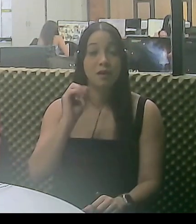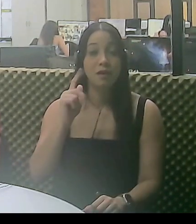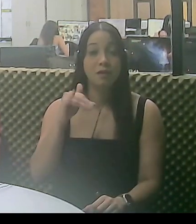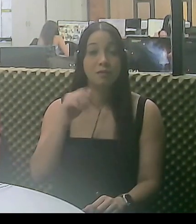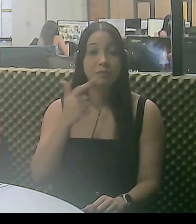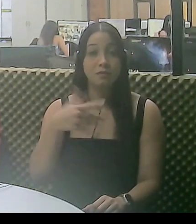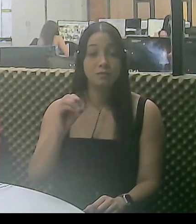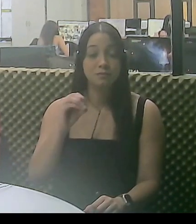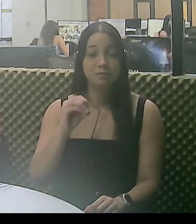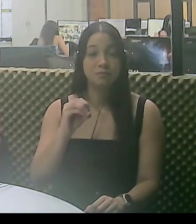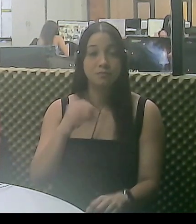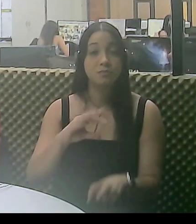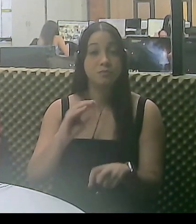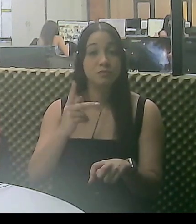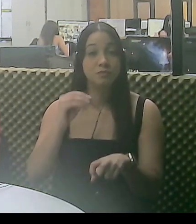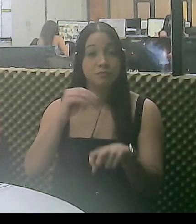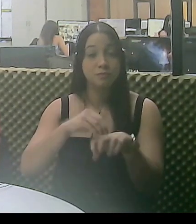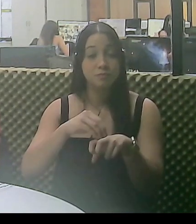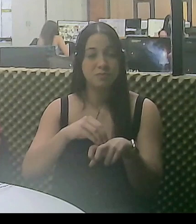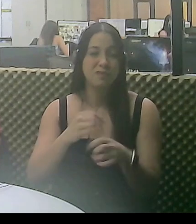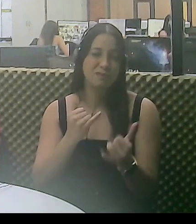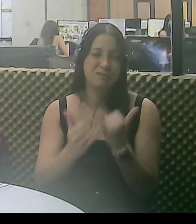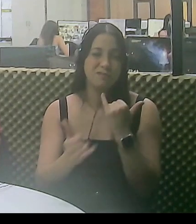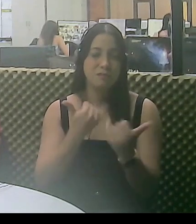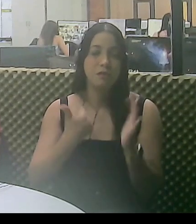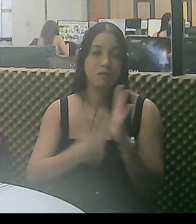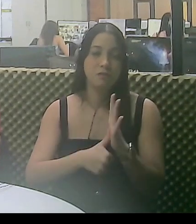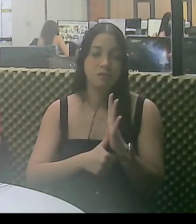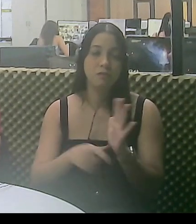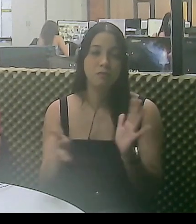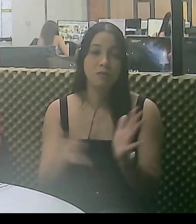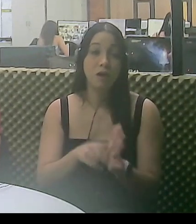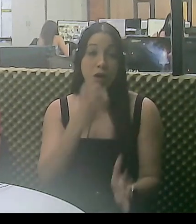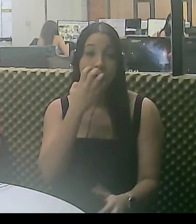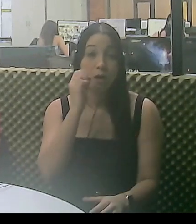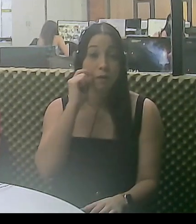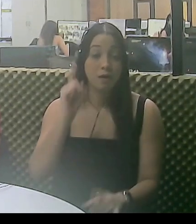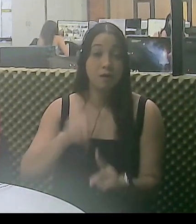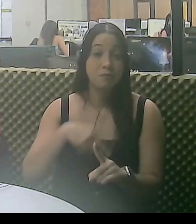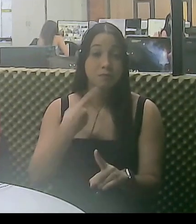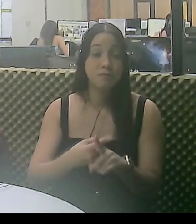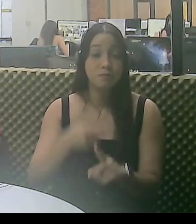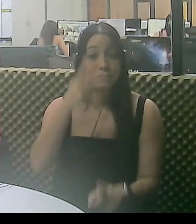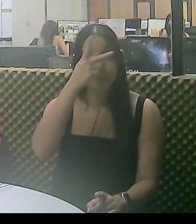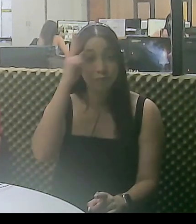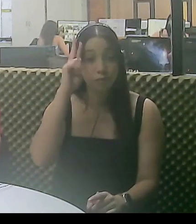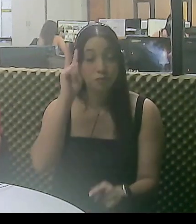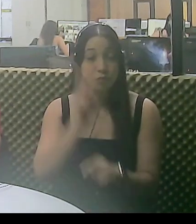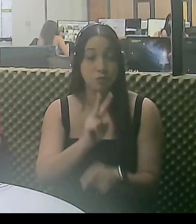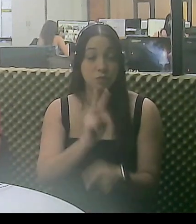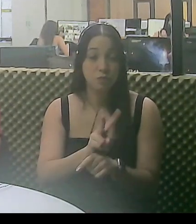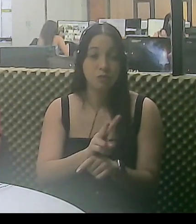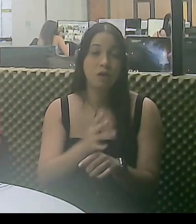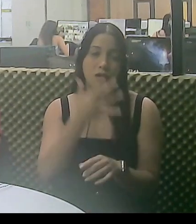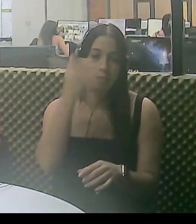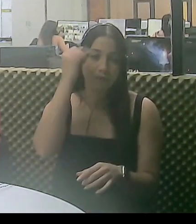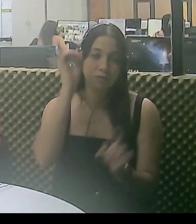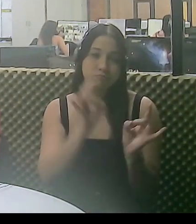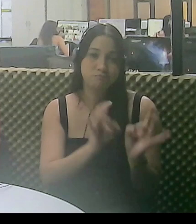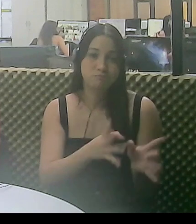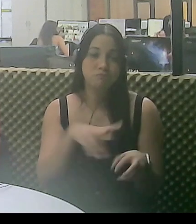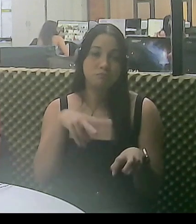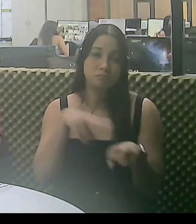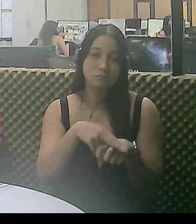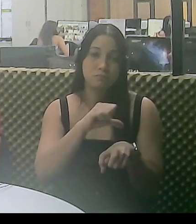de castração e microchipagem é o Aclimação. Tanto a microchipagem, espécie de RG com informações do animal e também